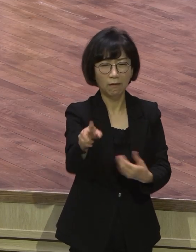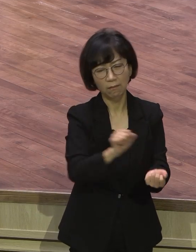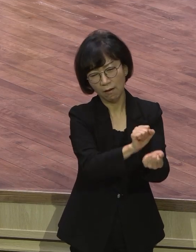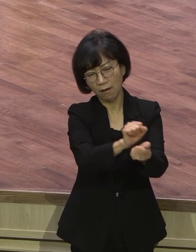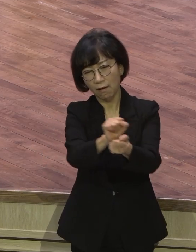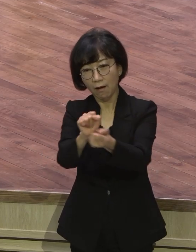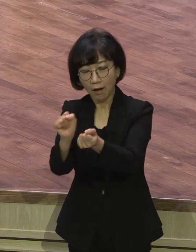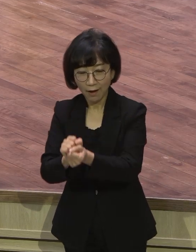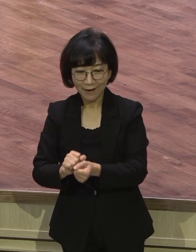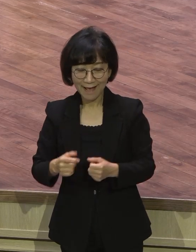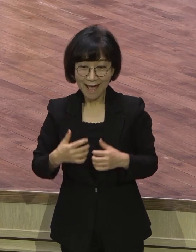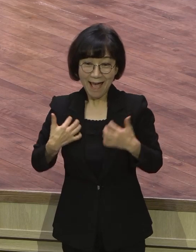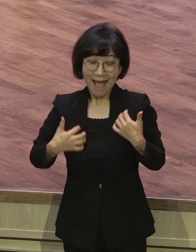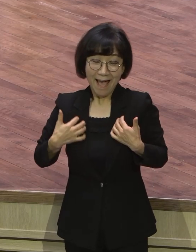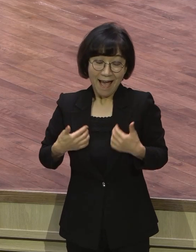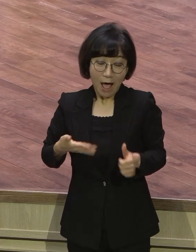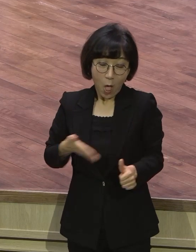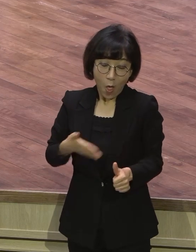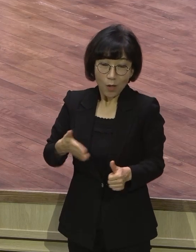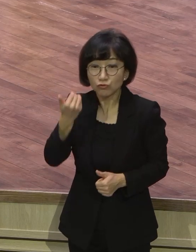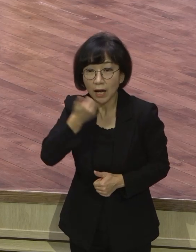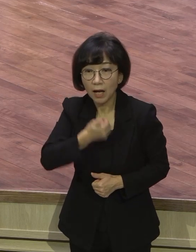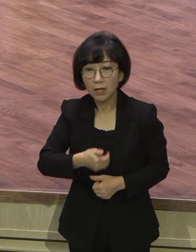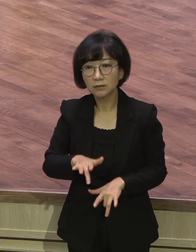박수 칠 수밖에 없는 엉망진창돼 버려요.